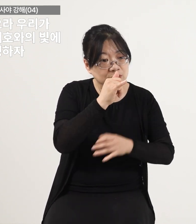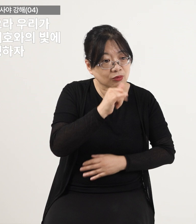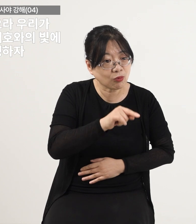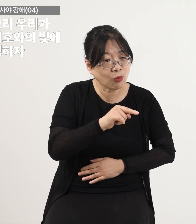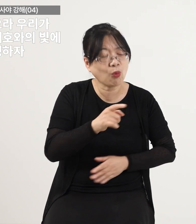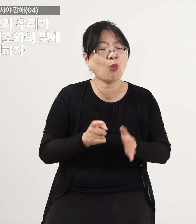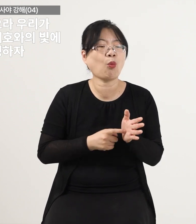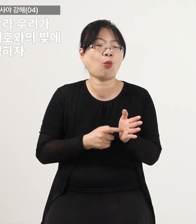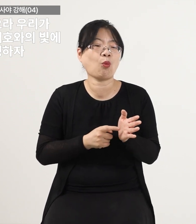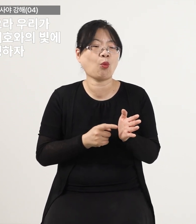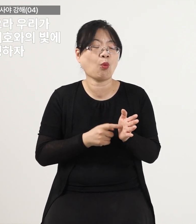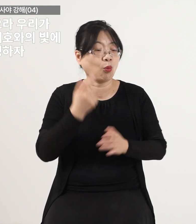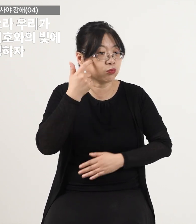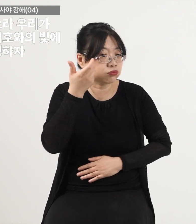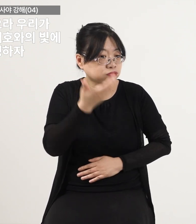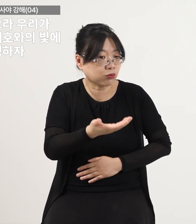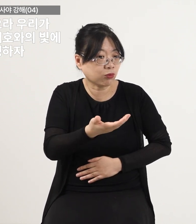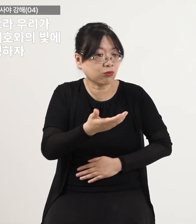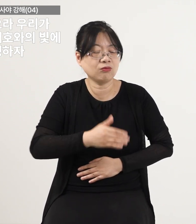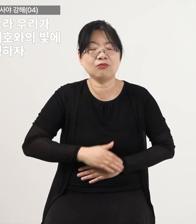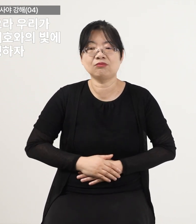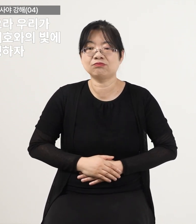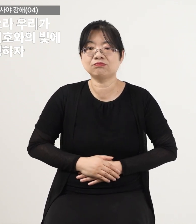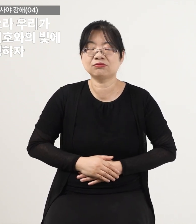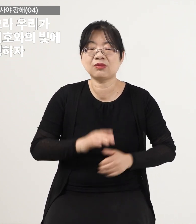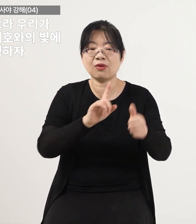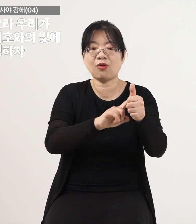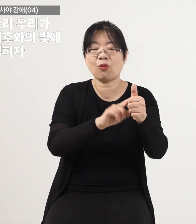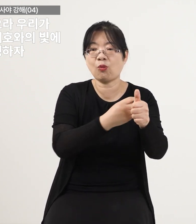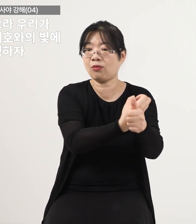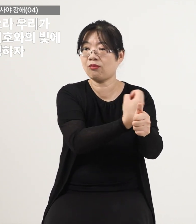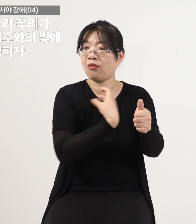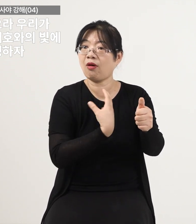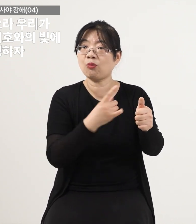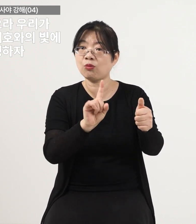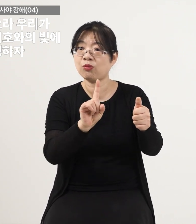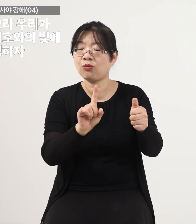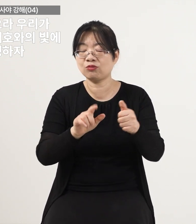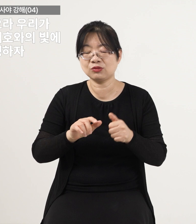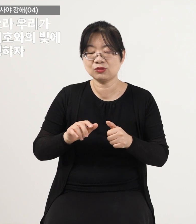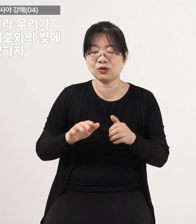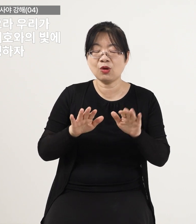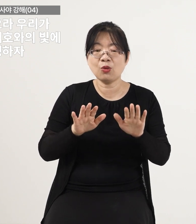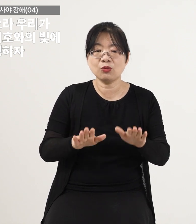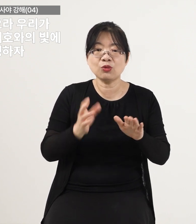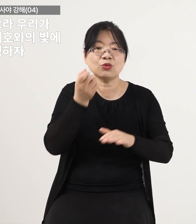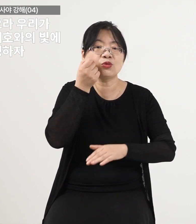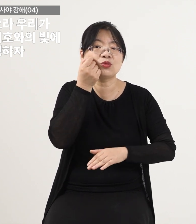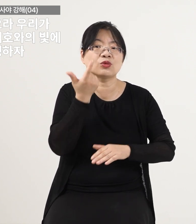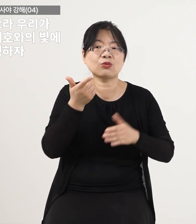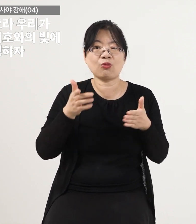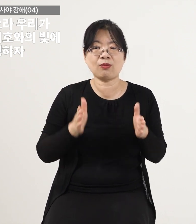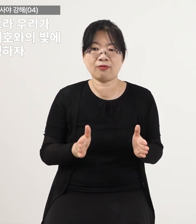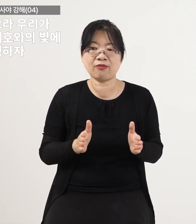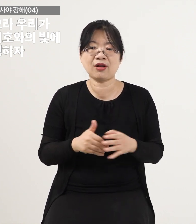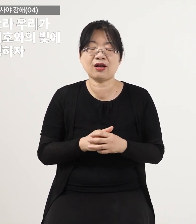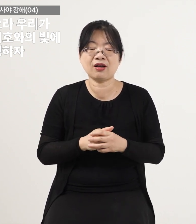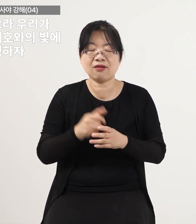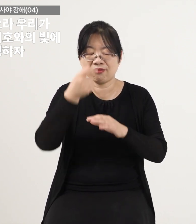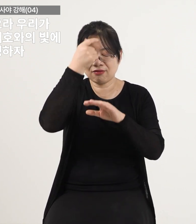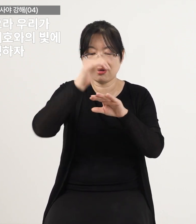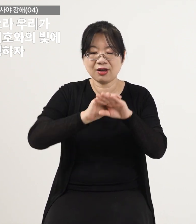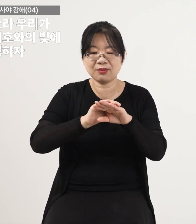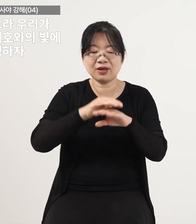막 다급해서 물었더니 알고 보니까 자기 오늘 6개월 만에